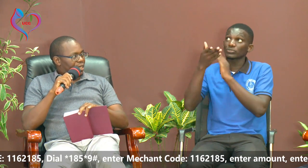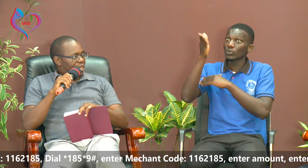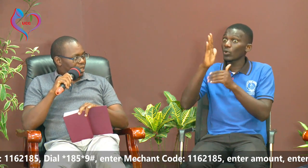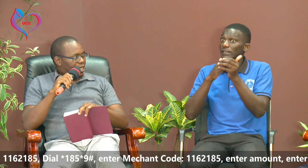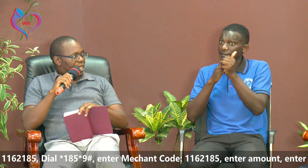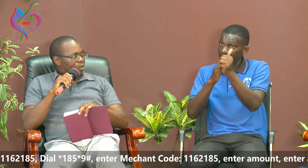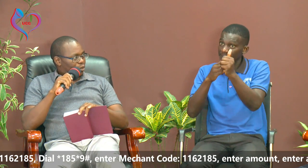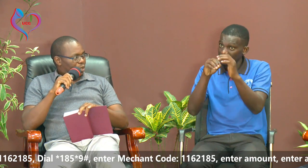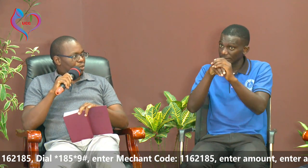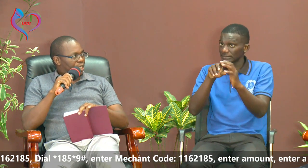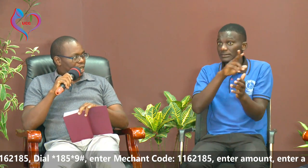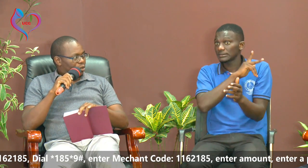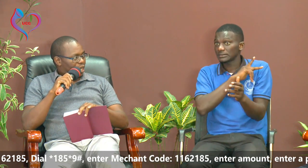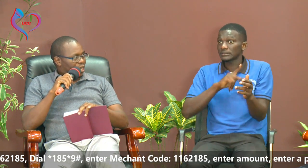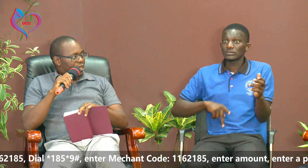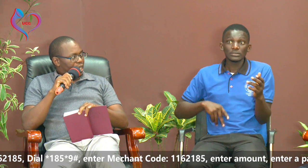stani na ye, emirimu je jakola na ya